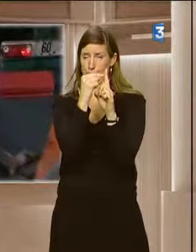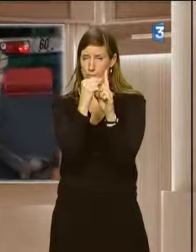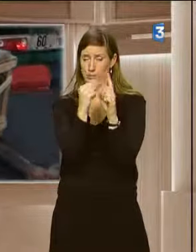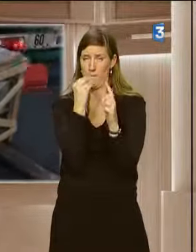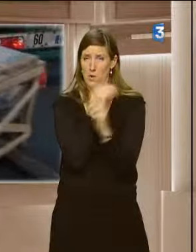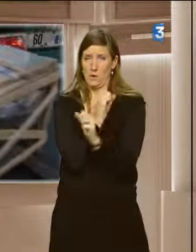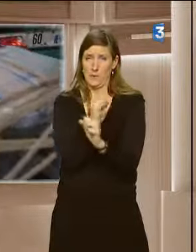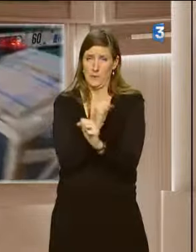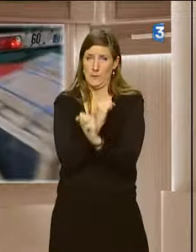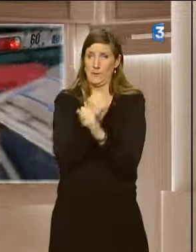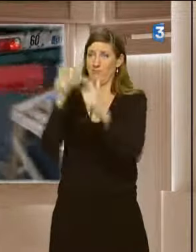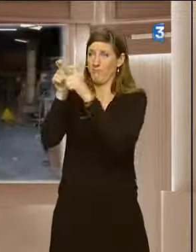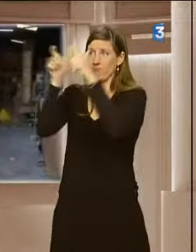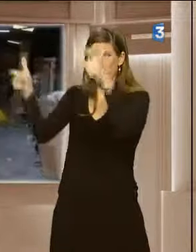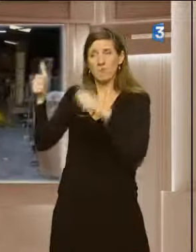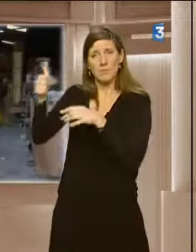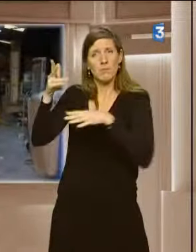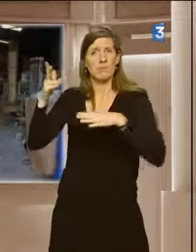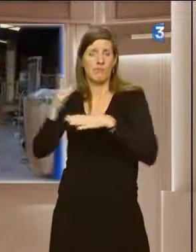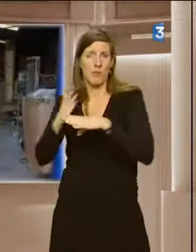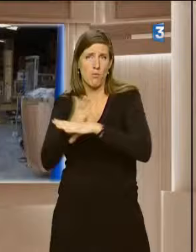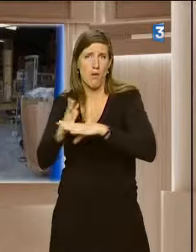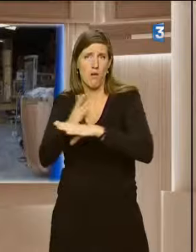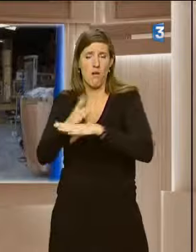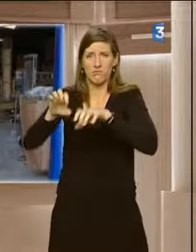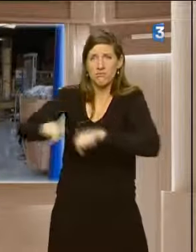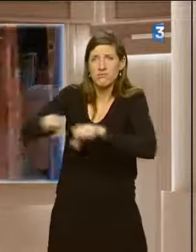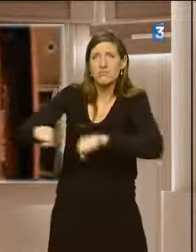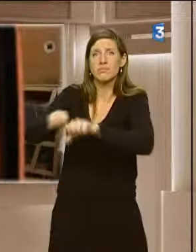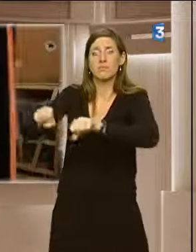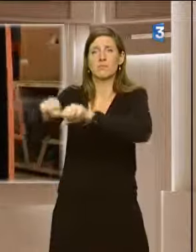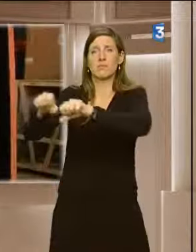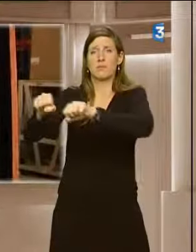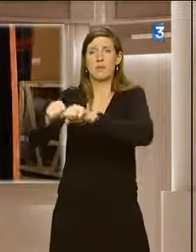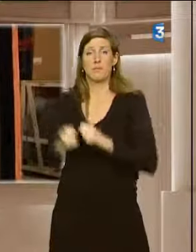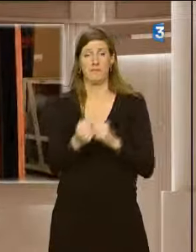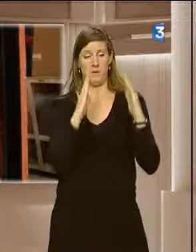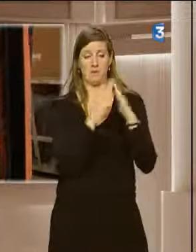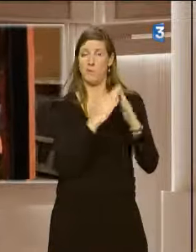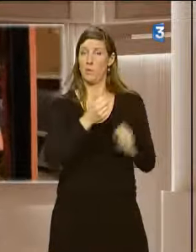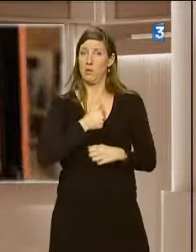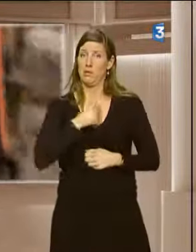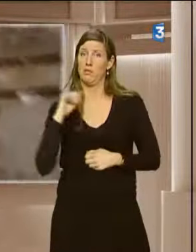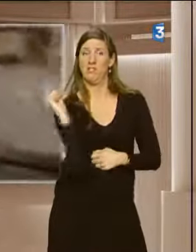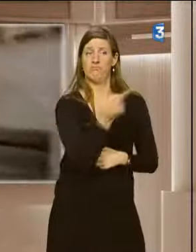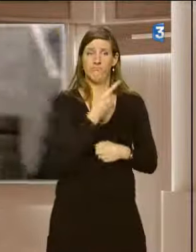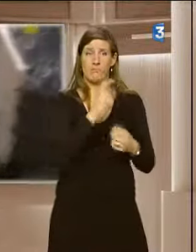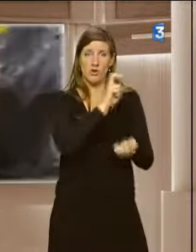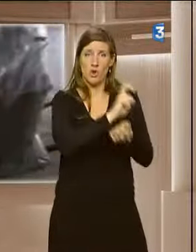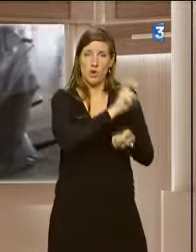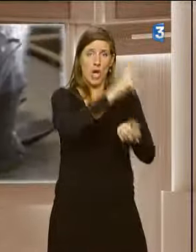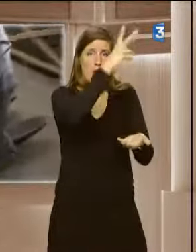C'est le coup de feu en ce moment chez les marchands de bois. L'arrivée des premiers froids pousse les particuliers à refaire leur